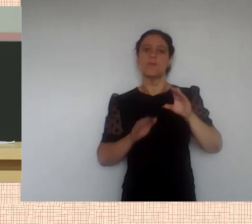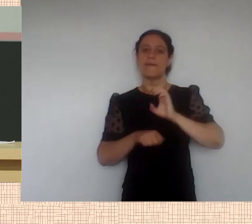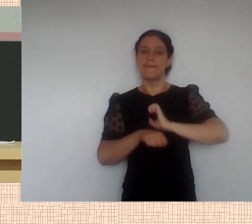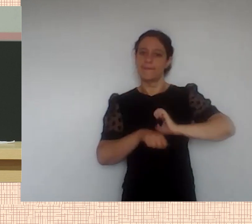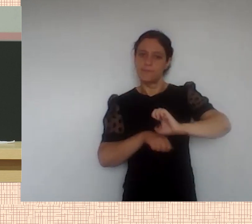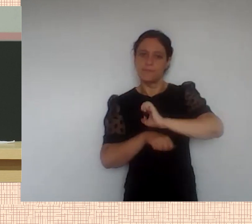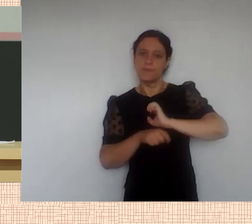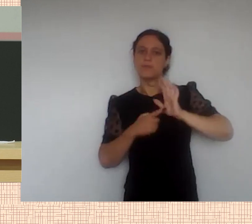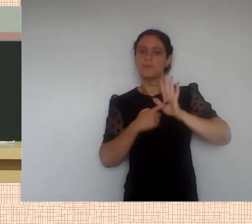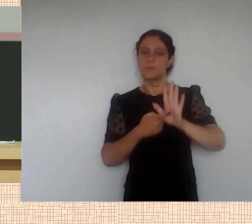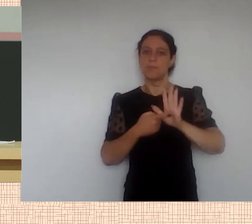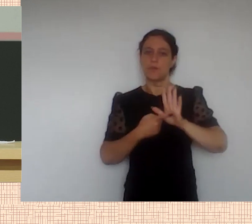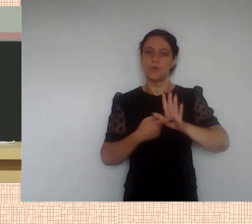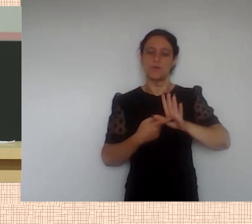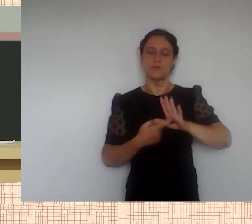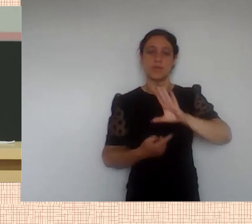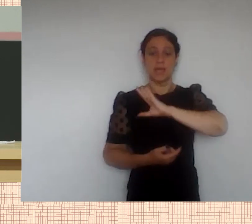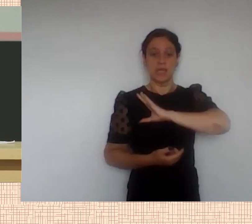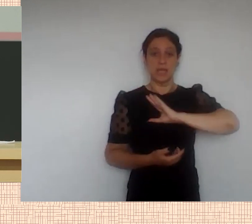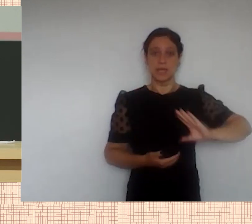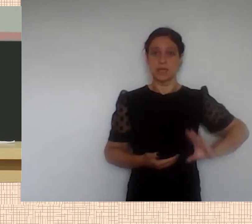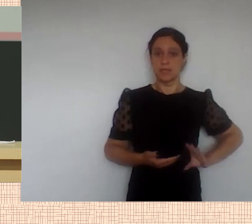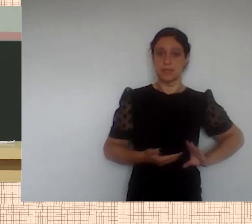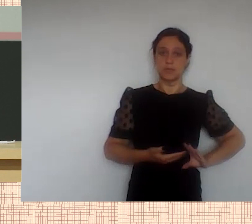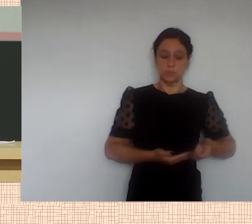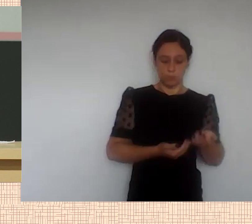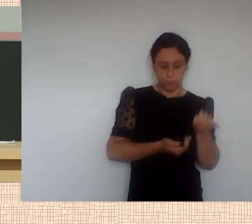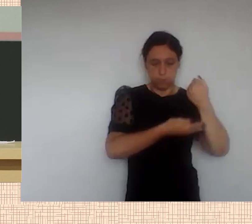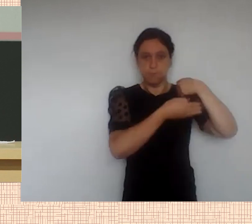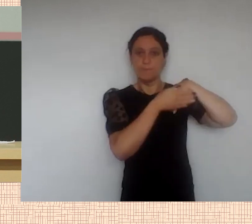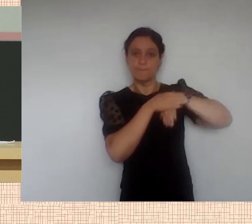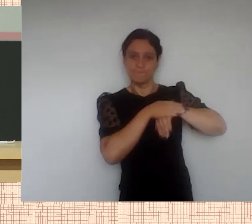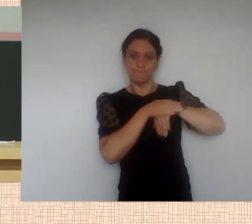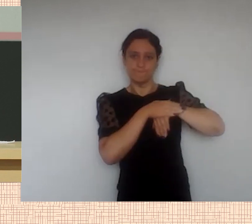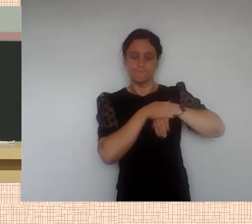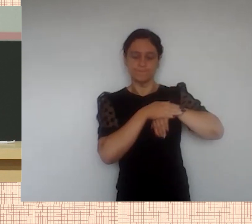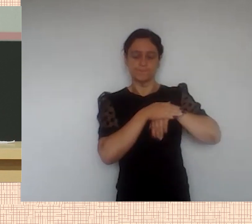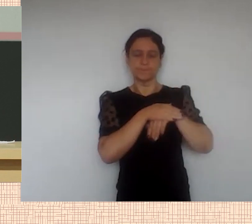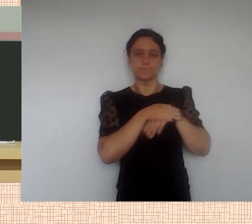fala: habite Cristo em vossos corações.